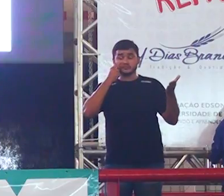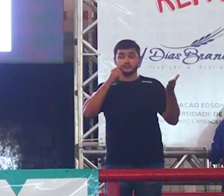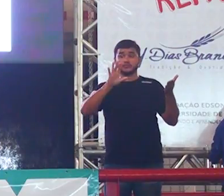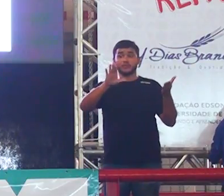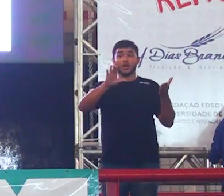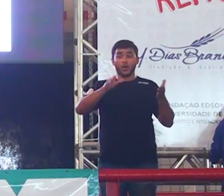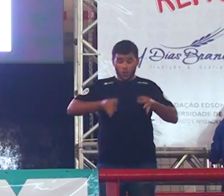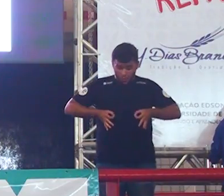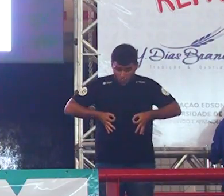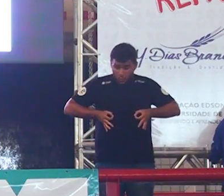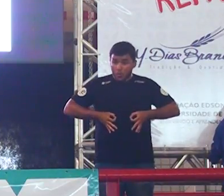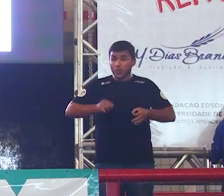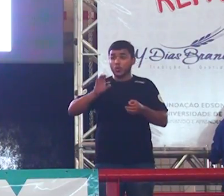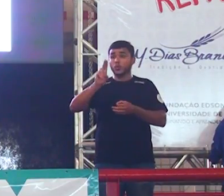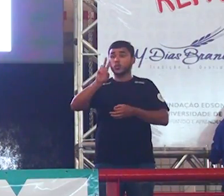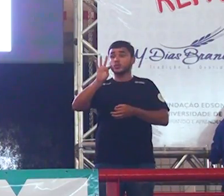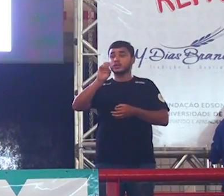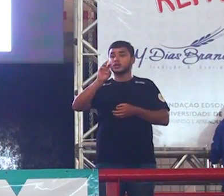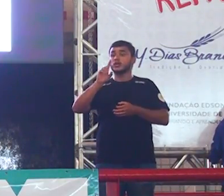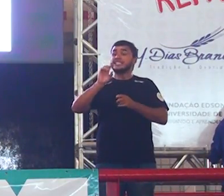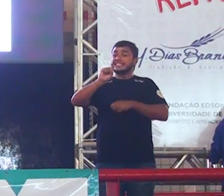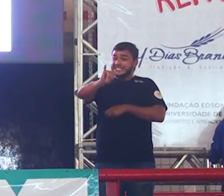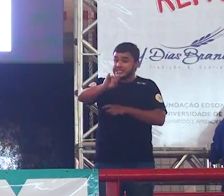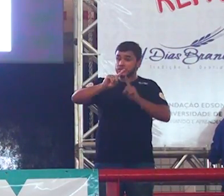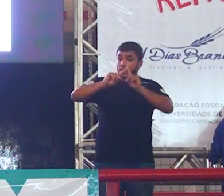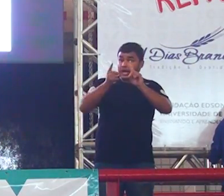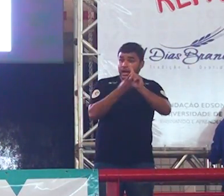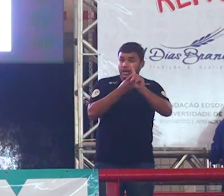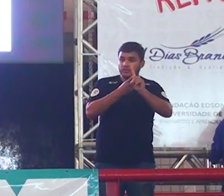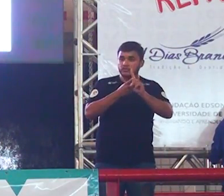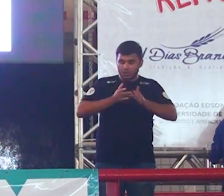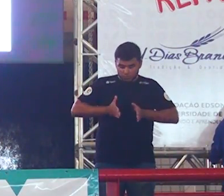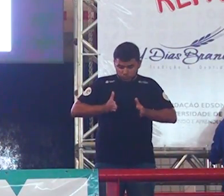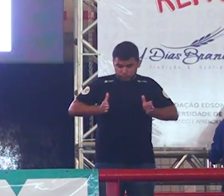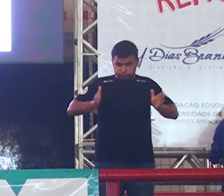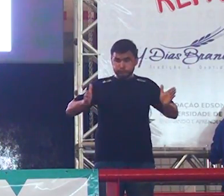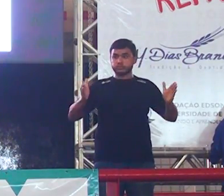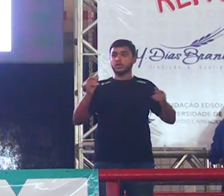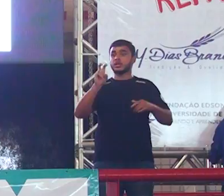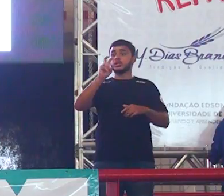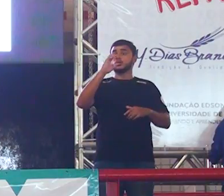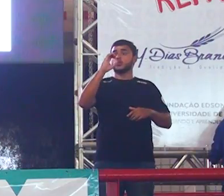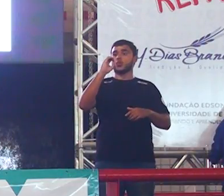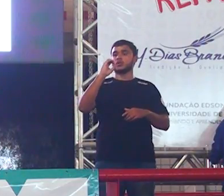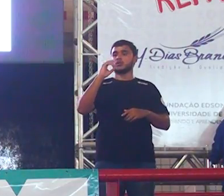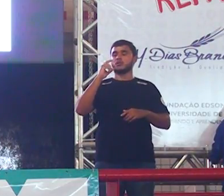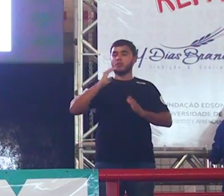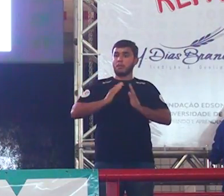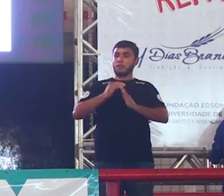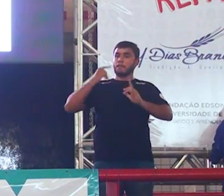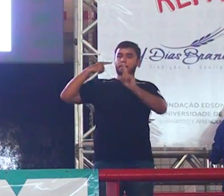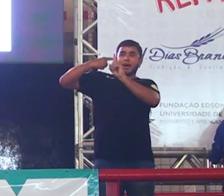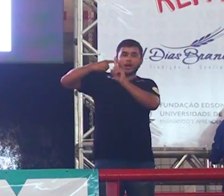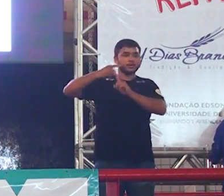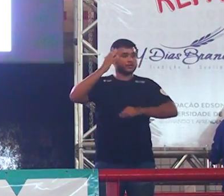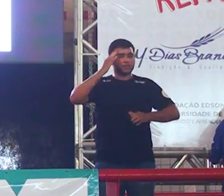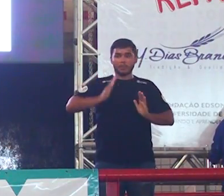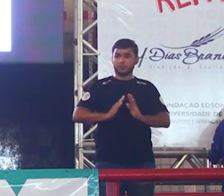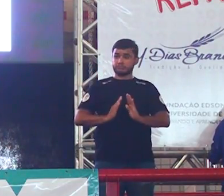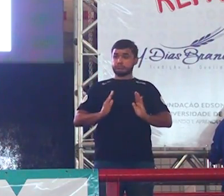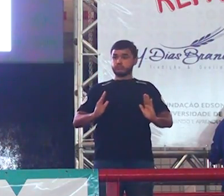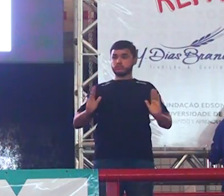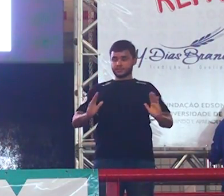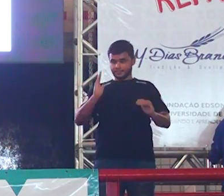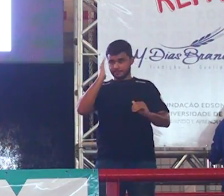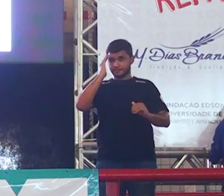na gestação, ele aumenta até 50 vezes o seu tamanho. A título de ilustração, certo? O